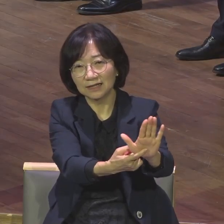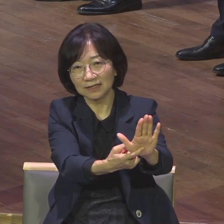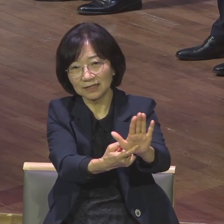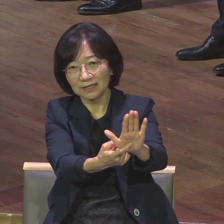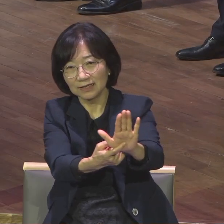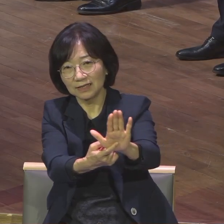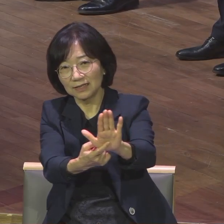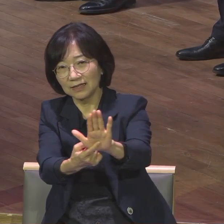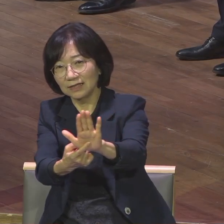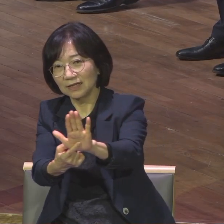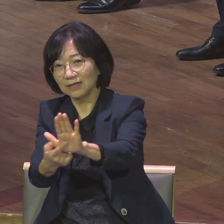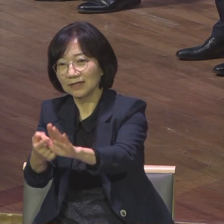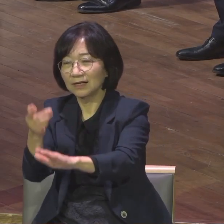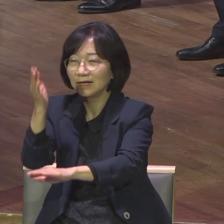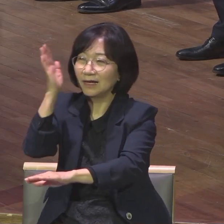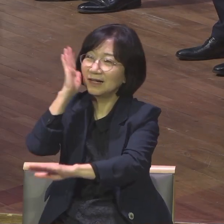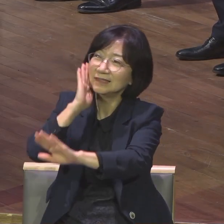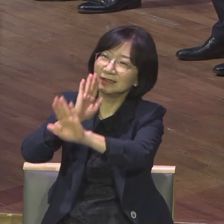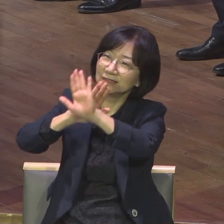드러나니